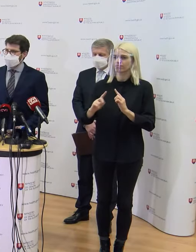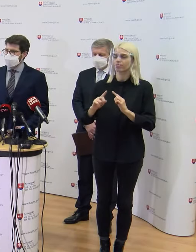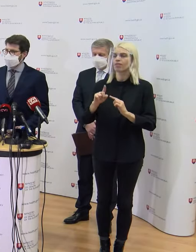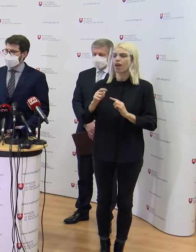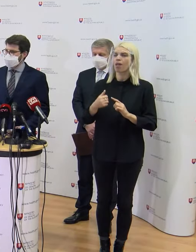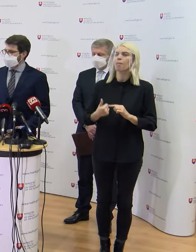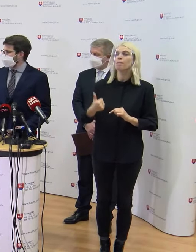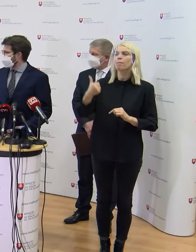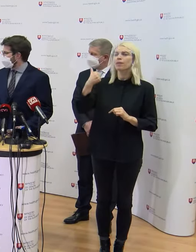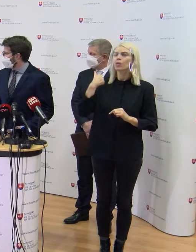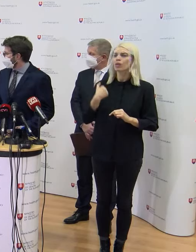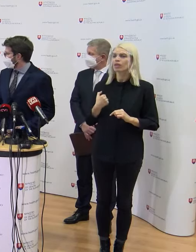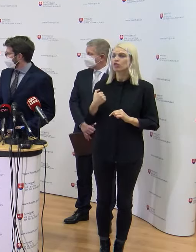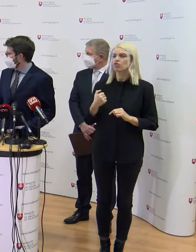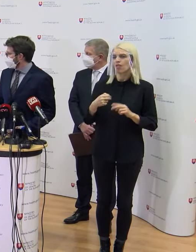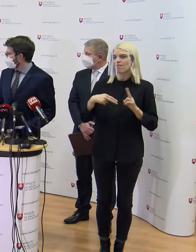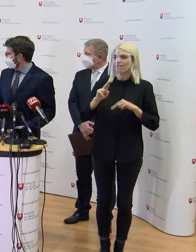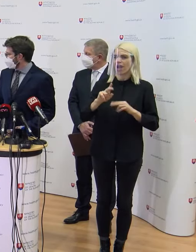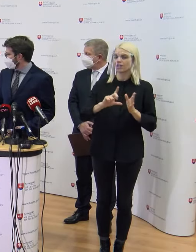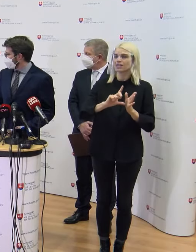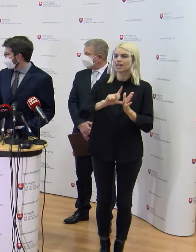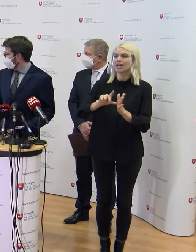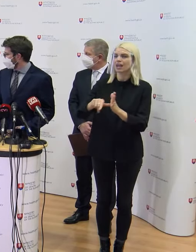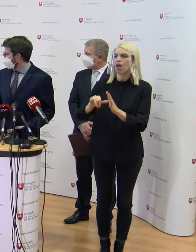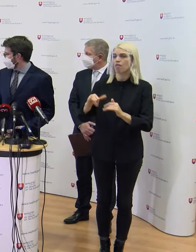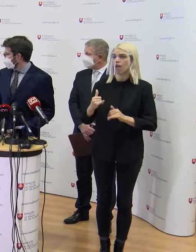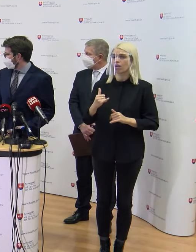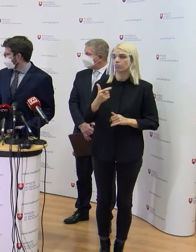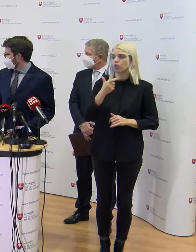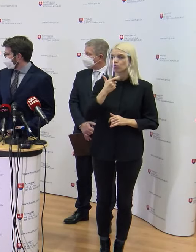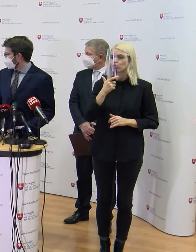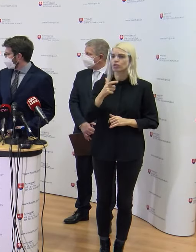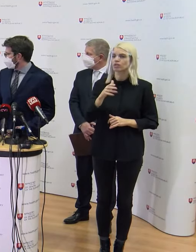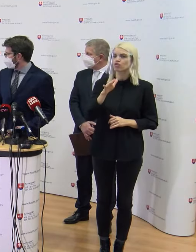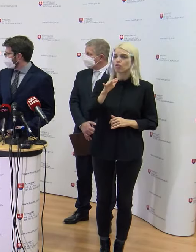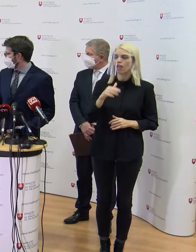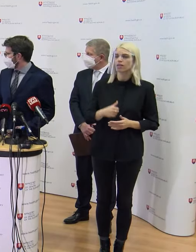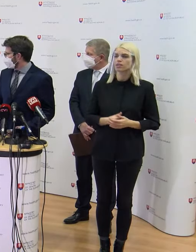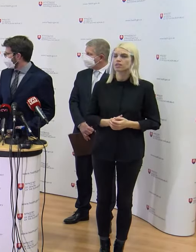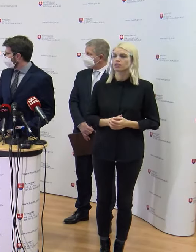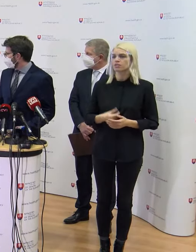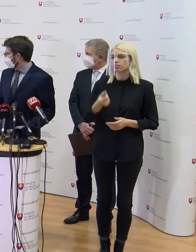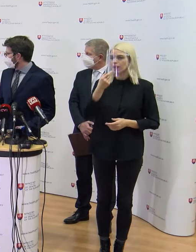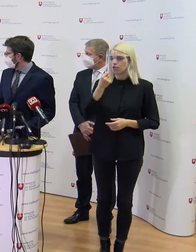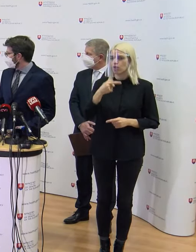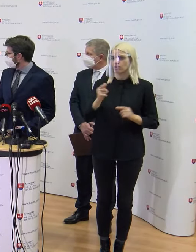týždňa vo viacerých krajoch sú aj v Košickom, Žilinskom alebo